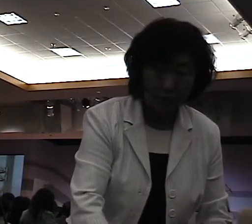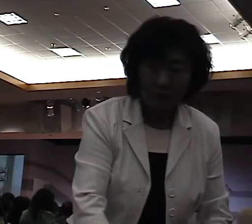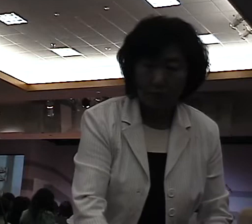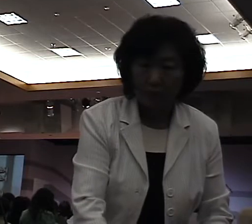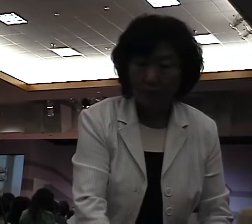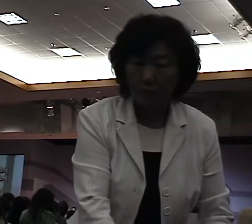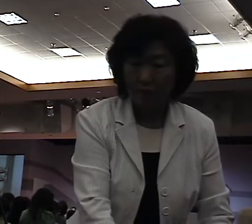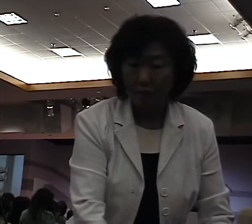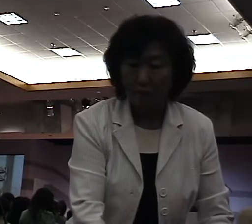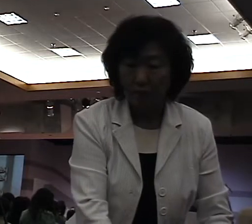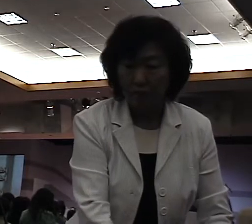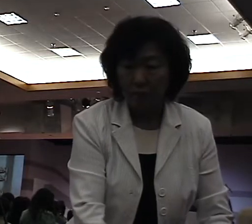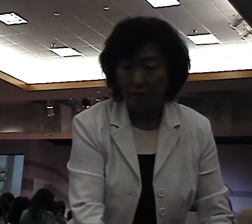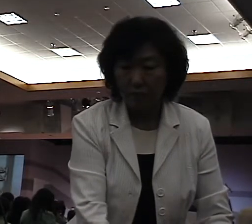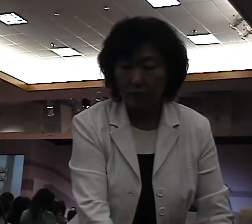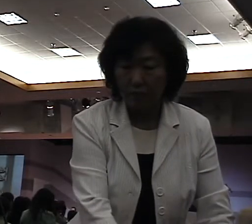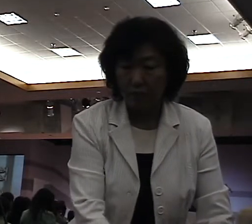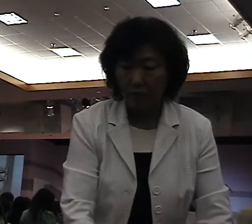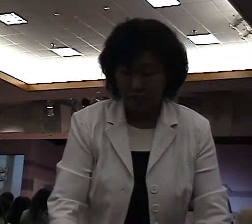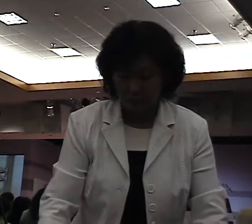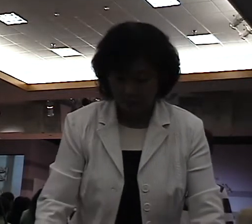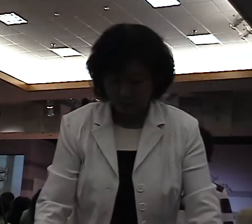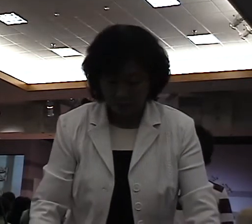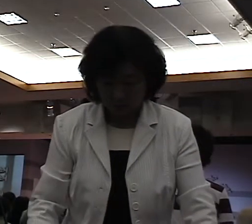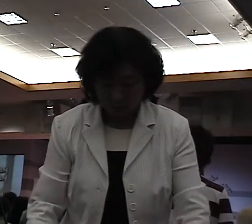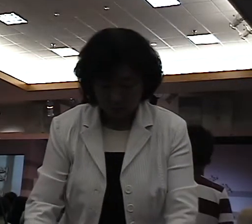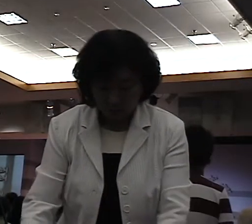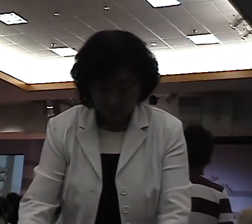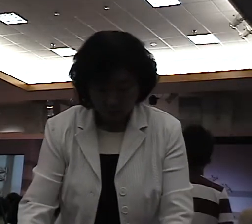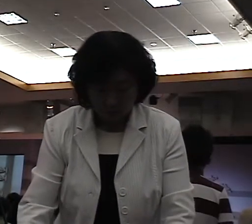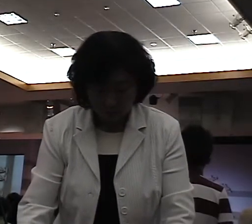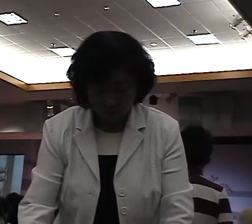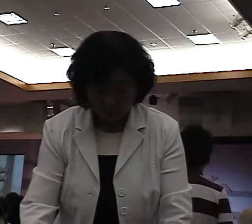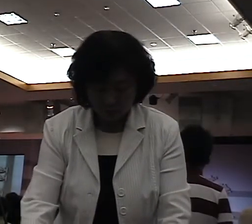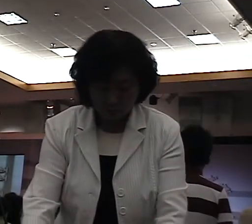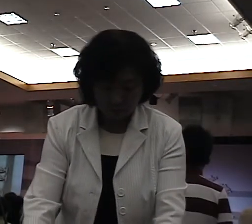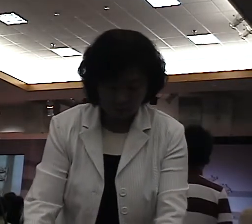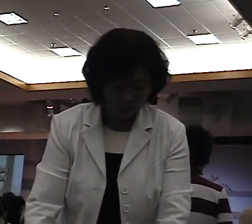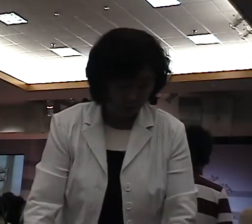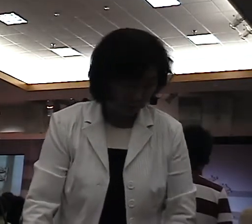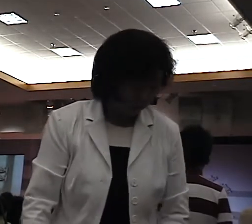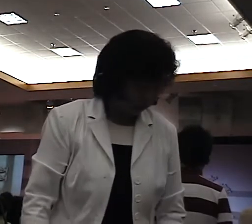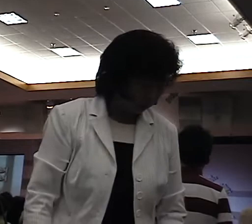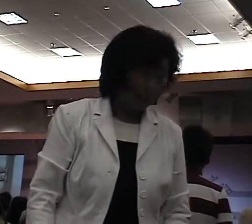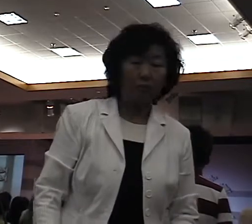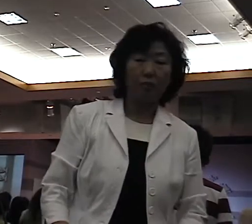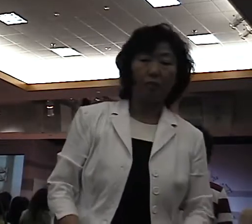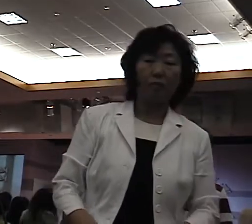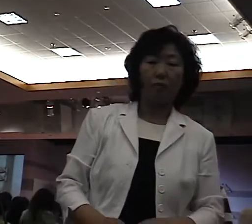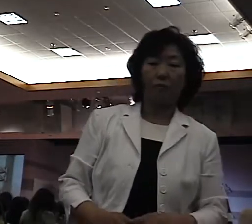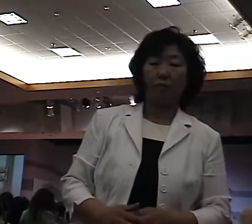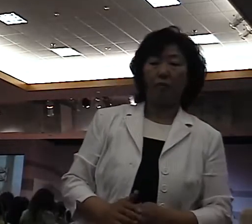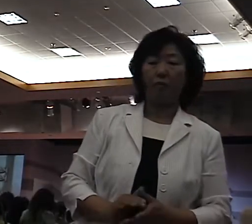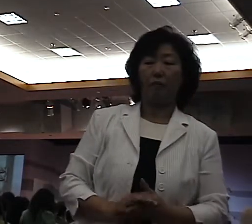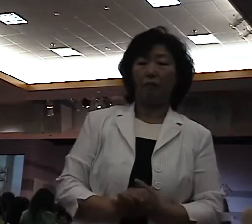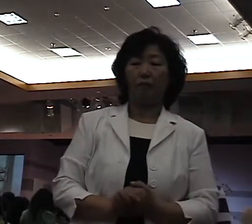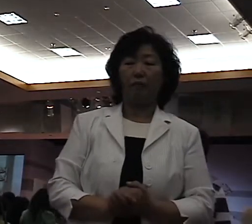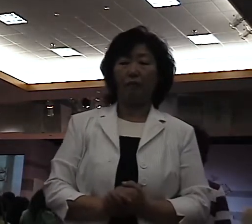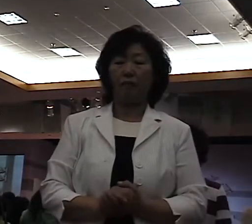고개 바다에 길을 내시고 인생의 기적을 일으키시는 살아계신 성령님, 날 붙드셔서